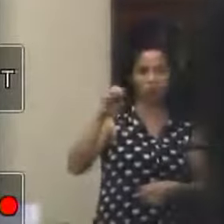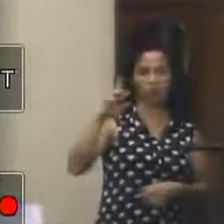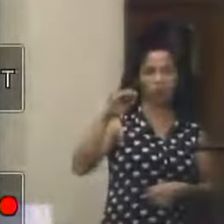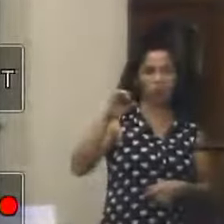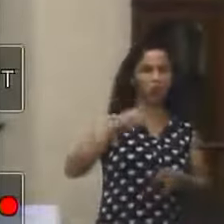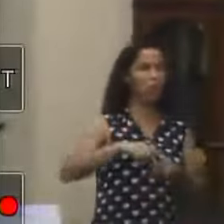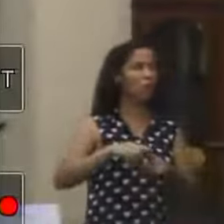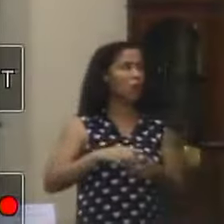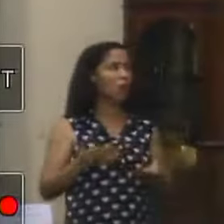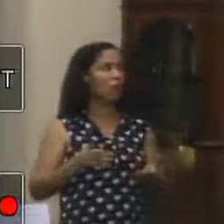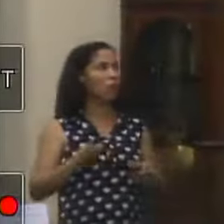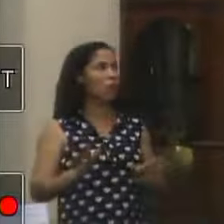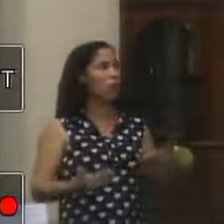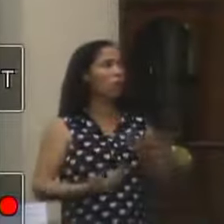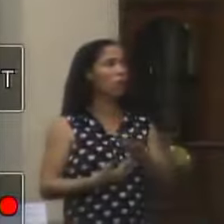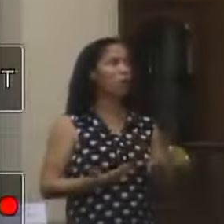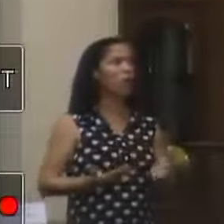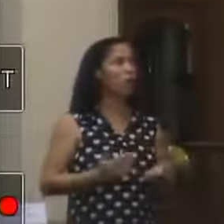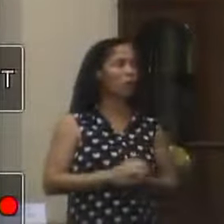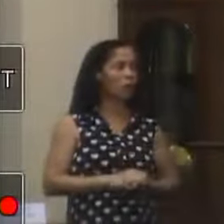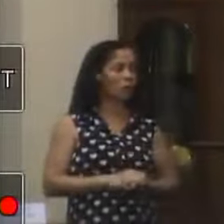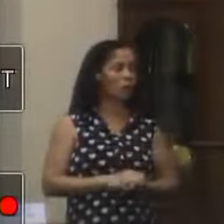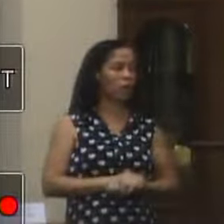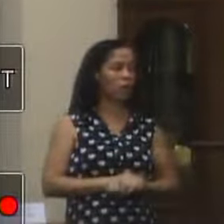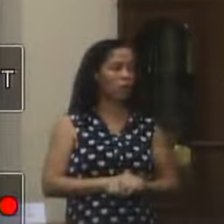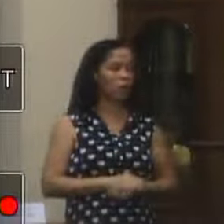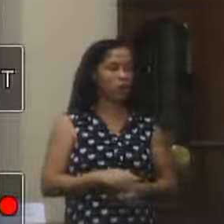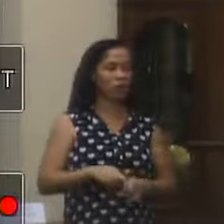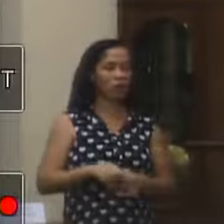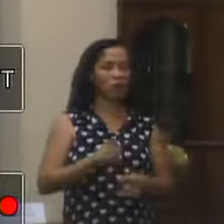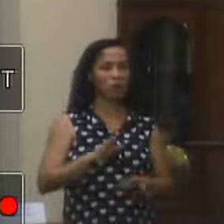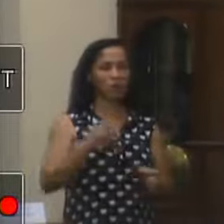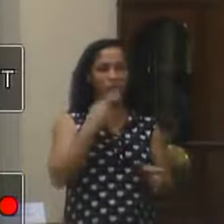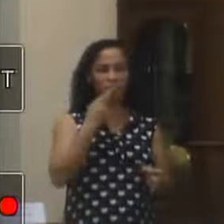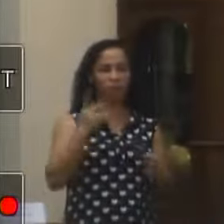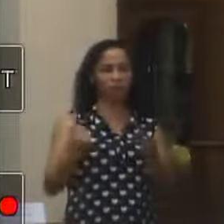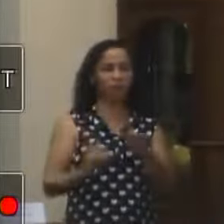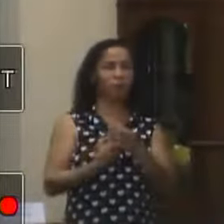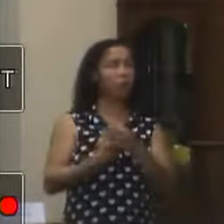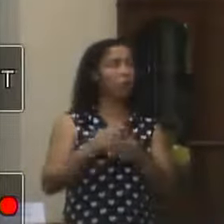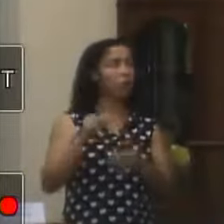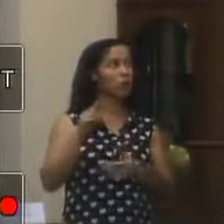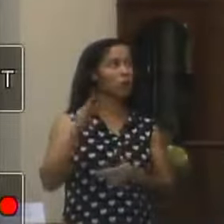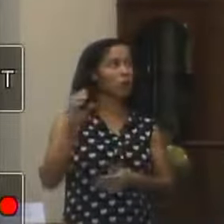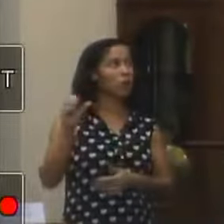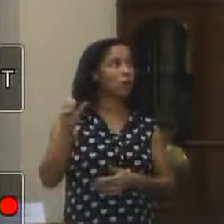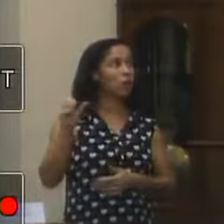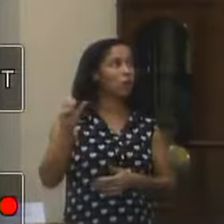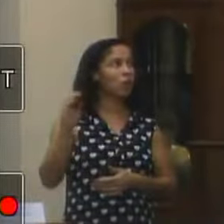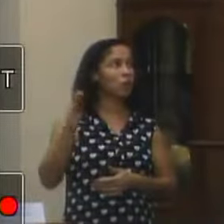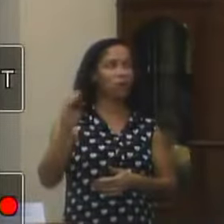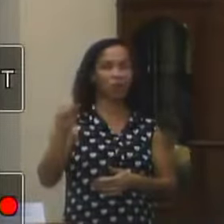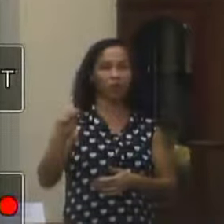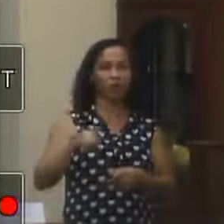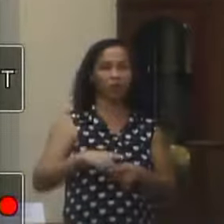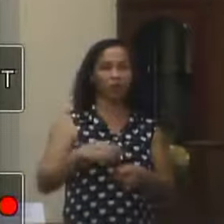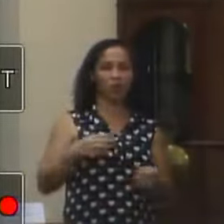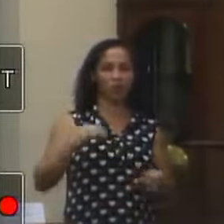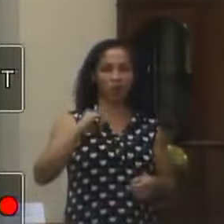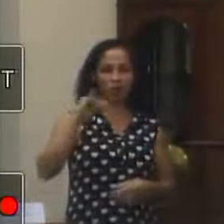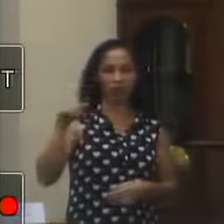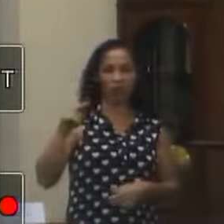é do nosso governo, que eu já até disse nessa tribuna, que é a UBS lá de Barão de Paranã, já fomos agraciados,